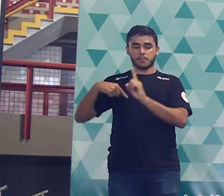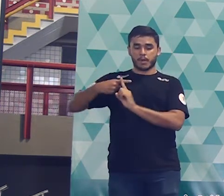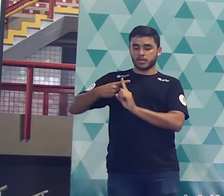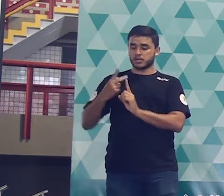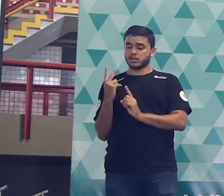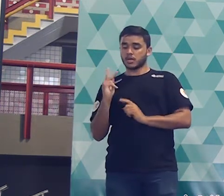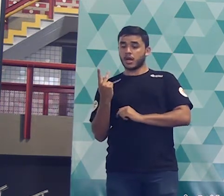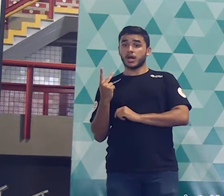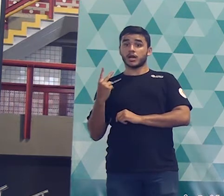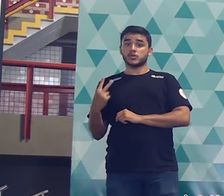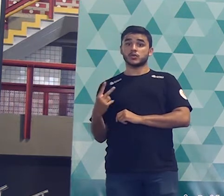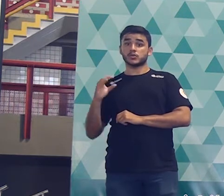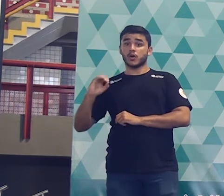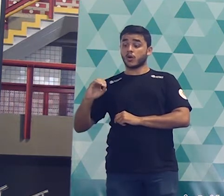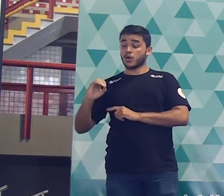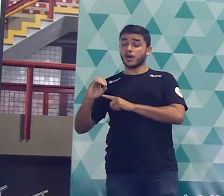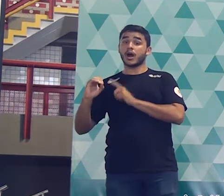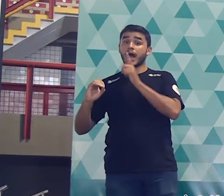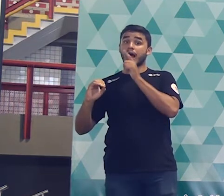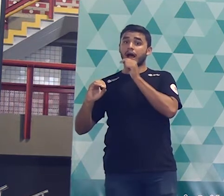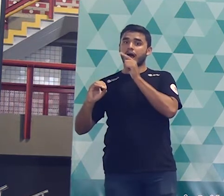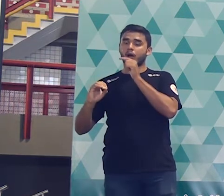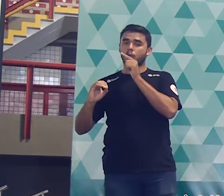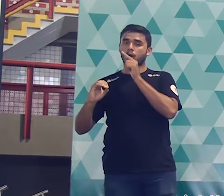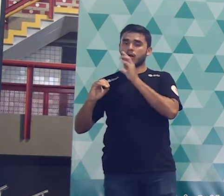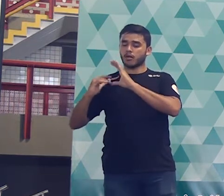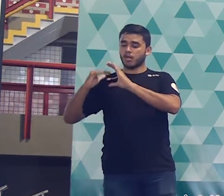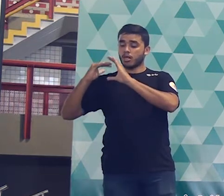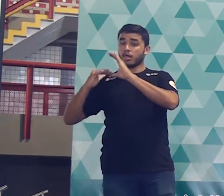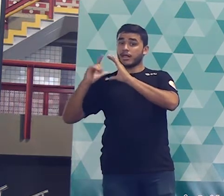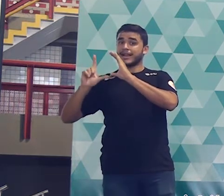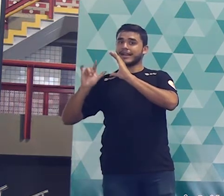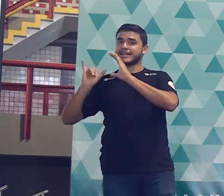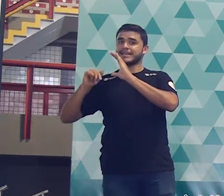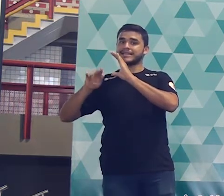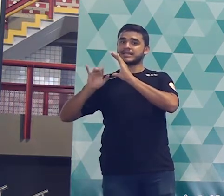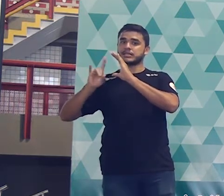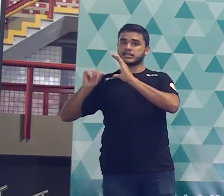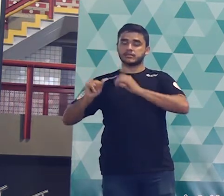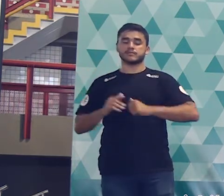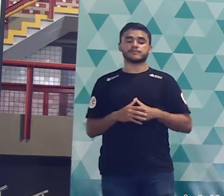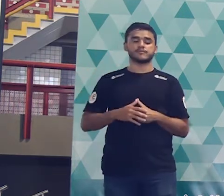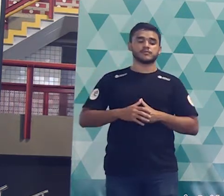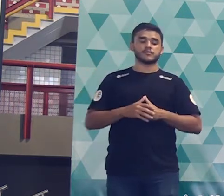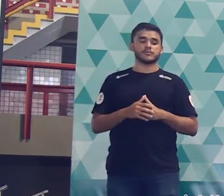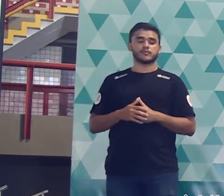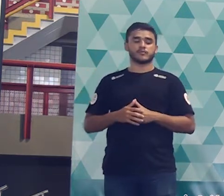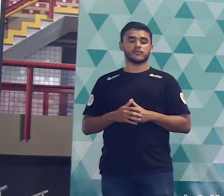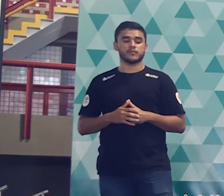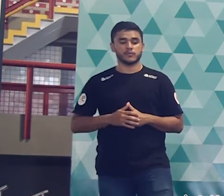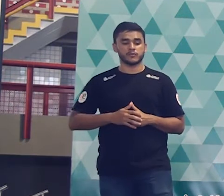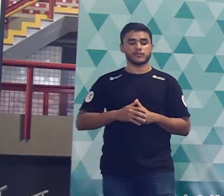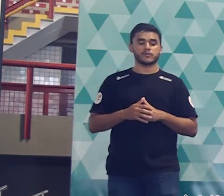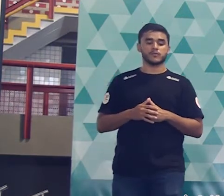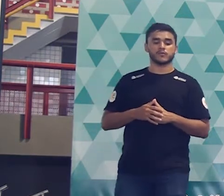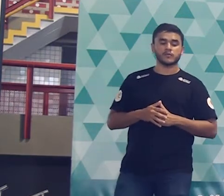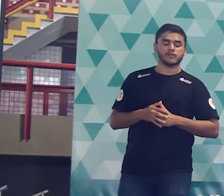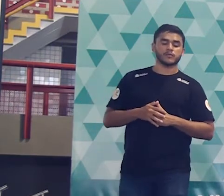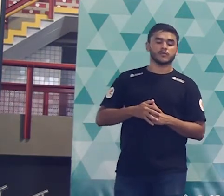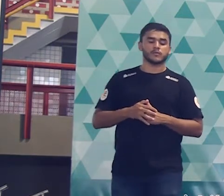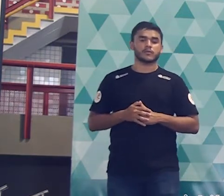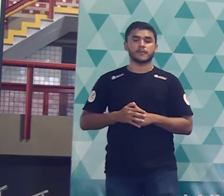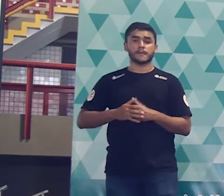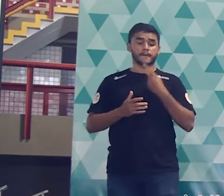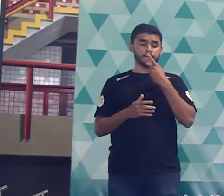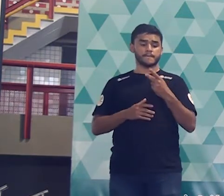líquida. Eu venho do bioóleo até essa outra reta, entre o início e o